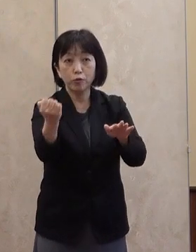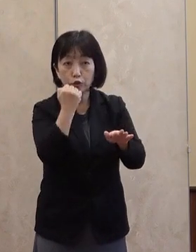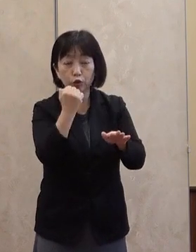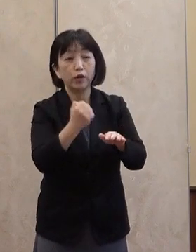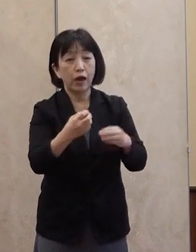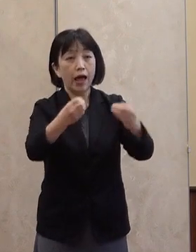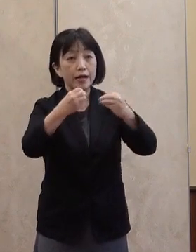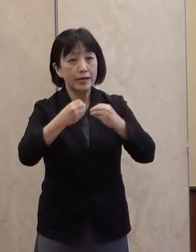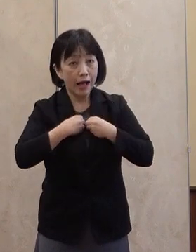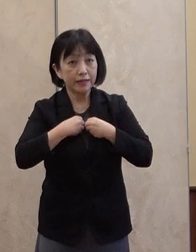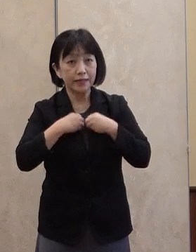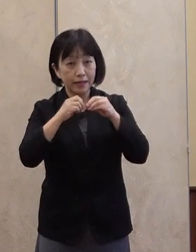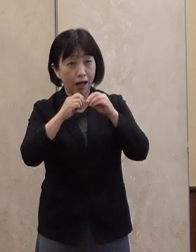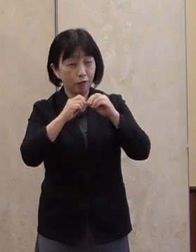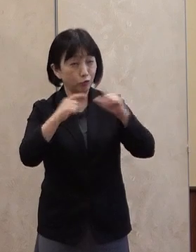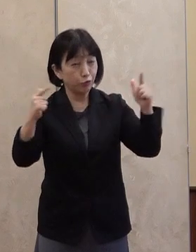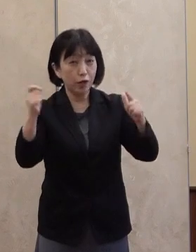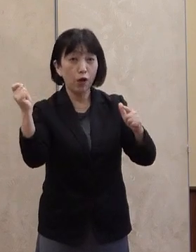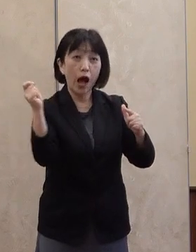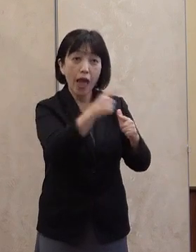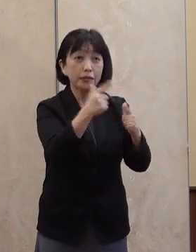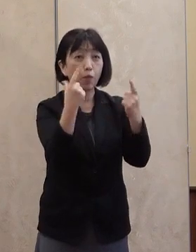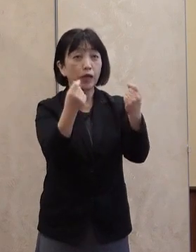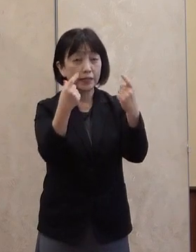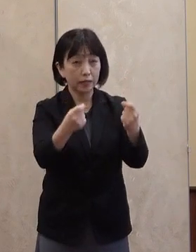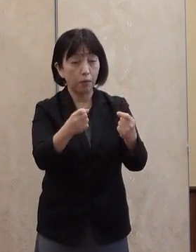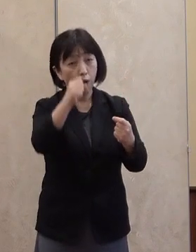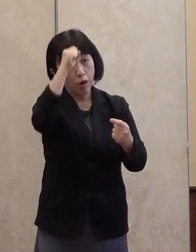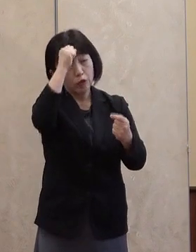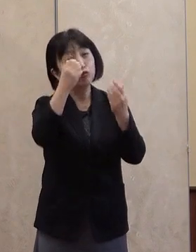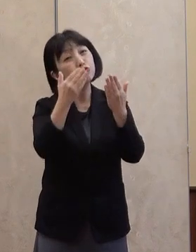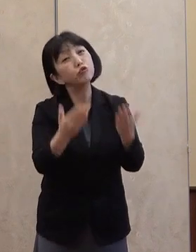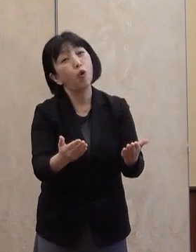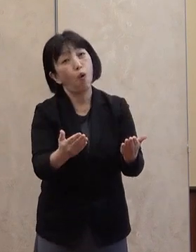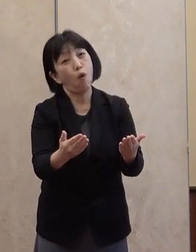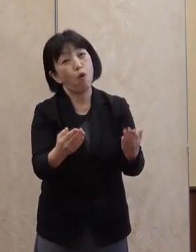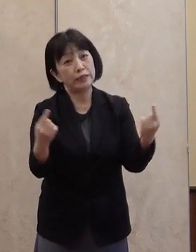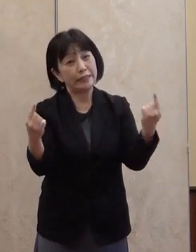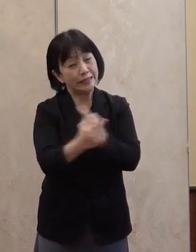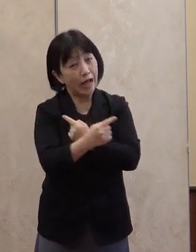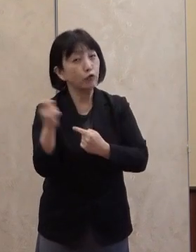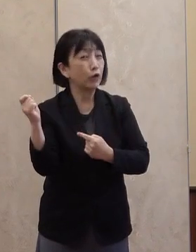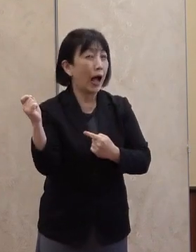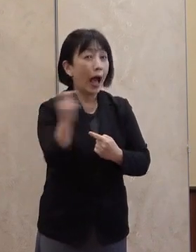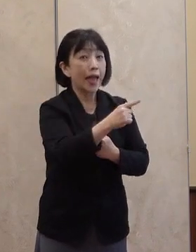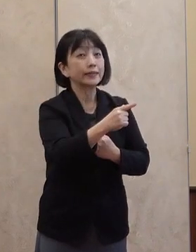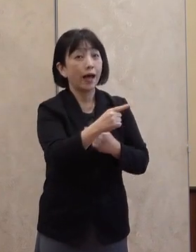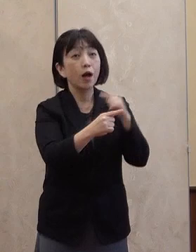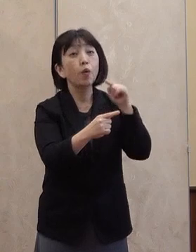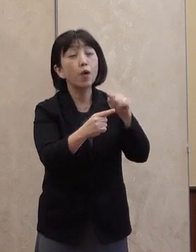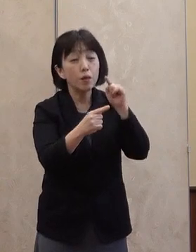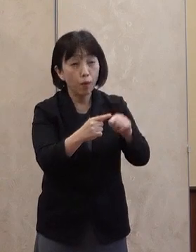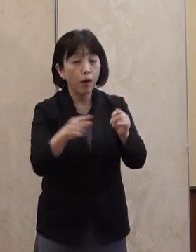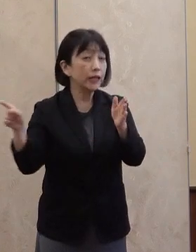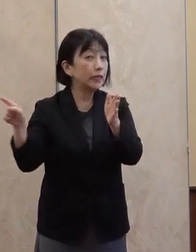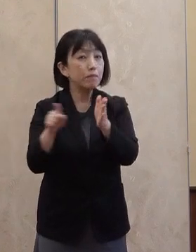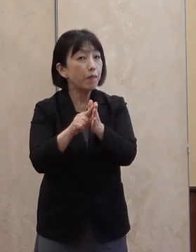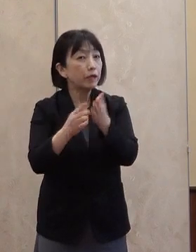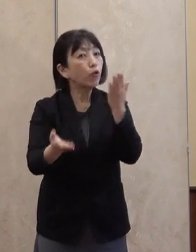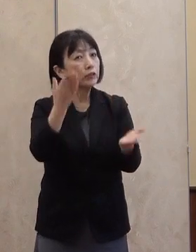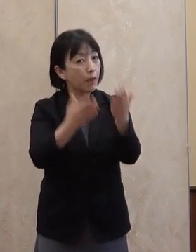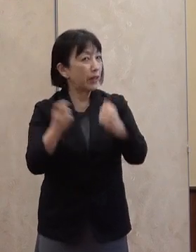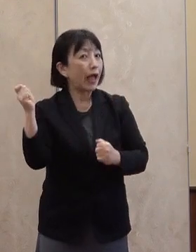が、重症化のスピード、これも既存株よりも早い